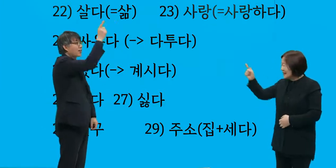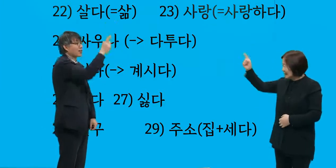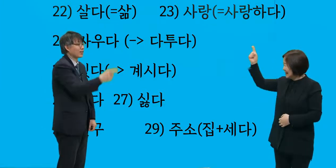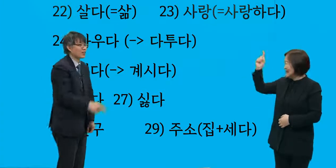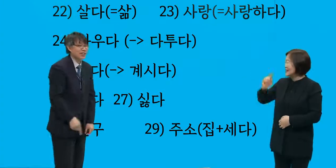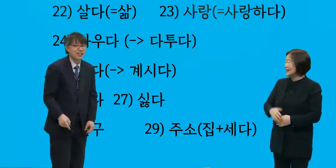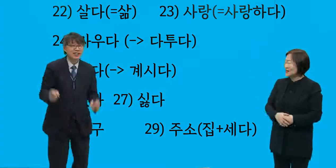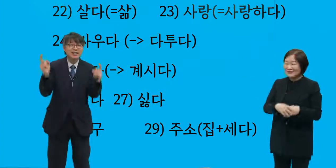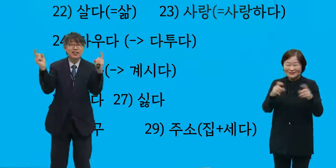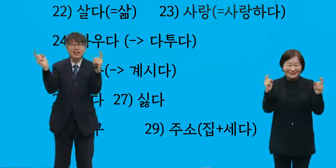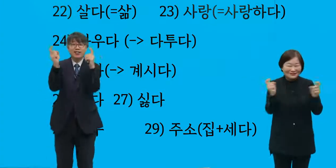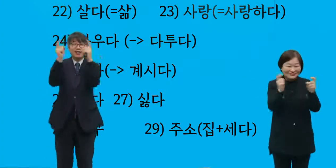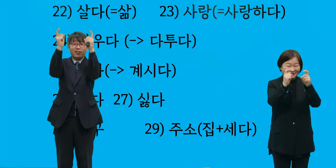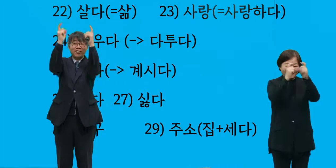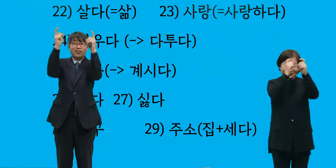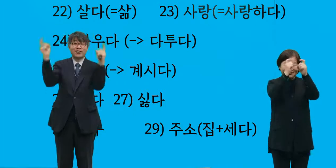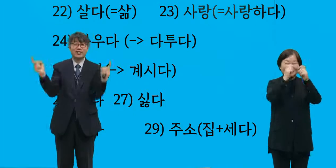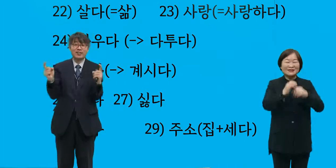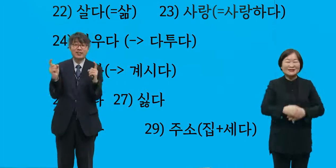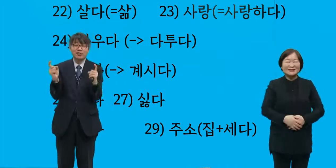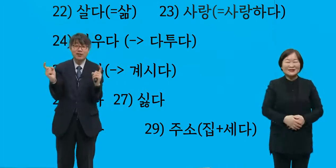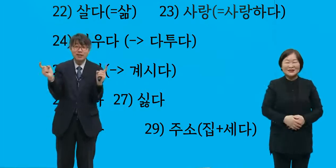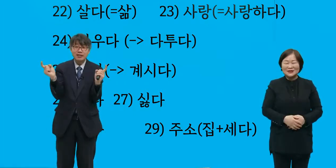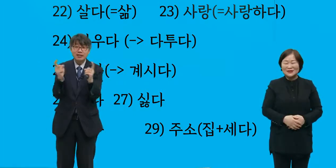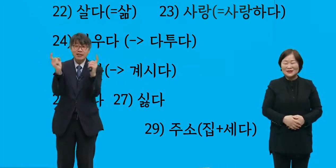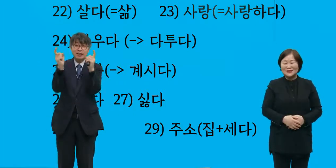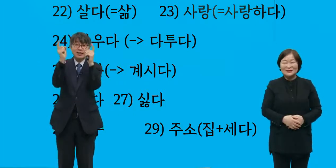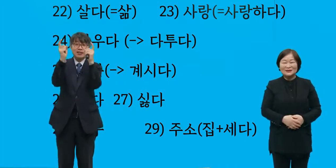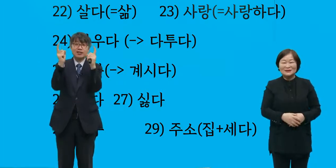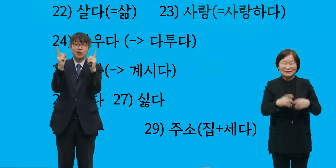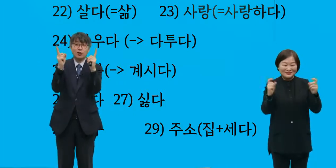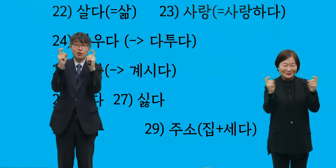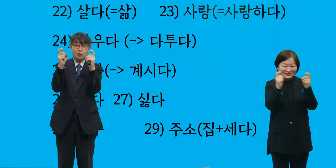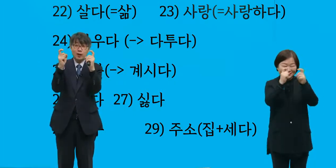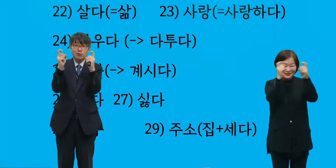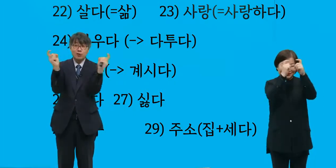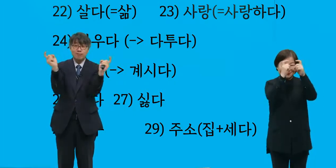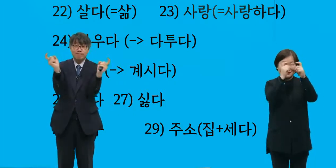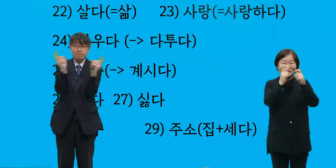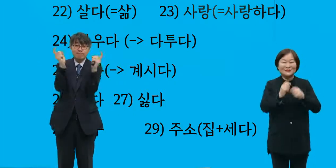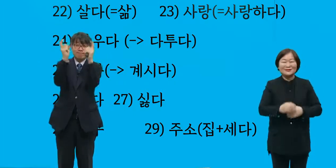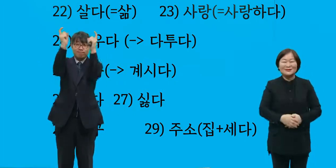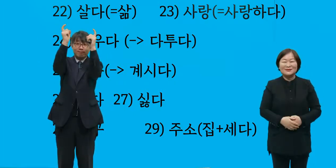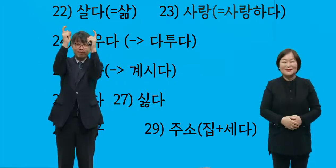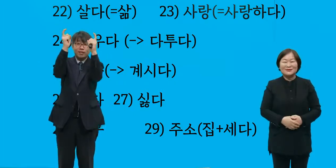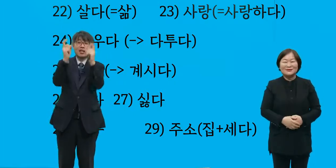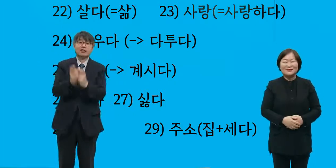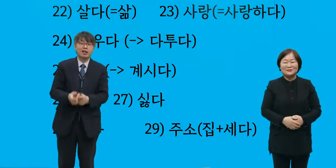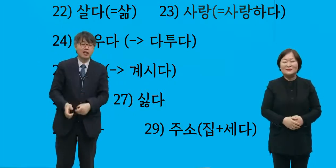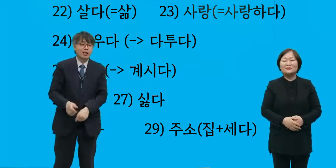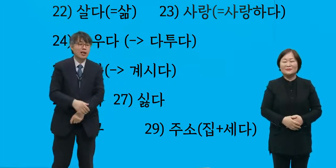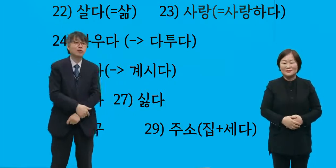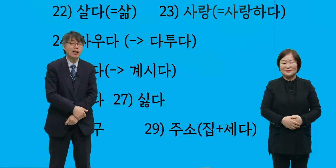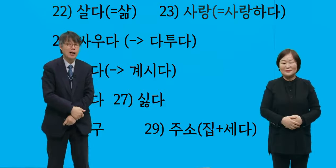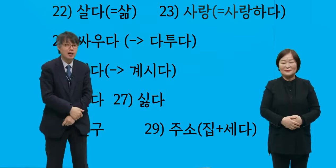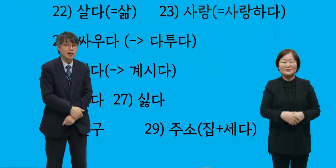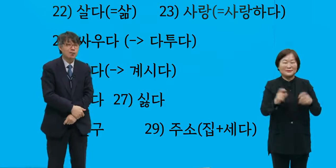거죠. 이런 거. 그래서 서로 얼굴 마주보고 이렇게 하는 게 다투다.